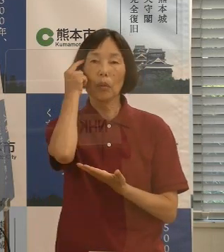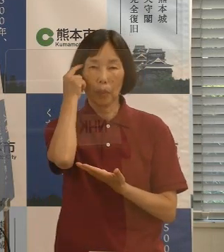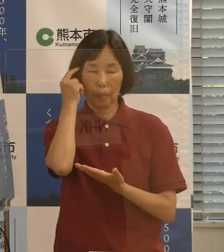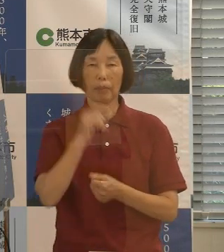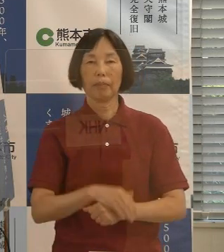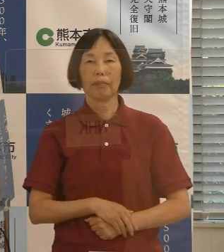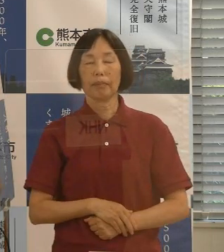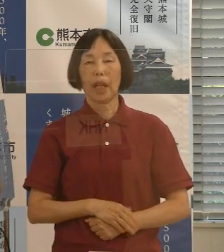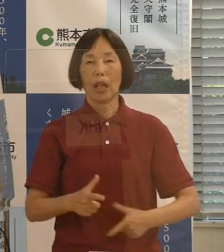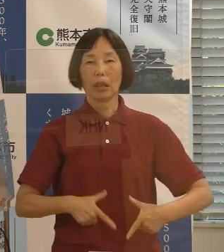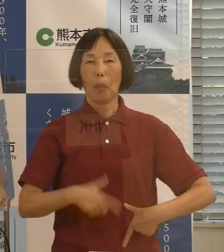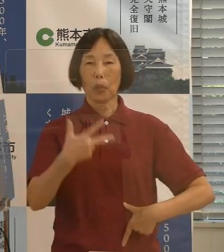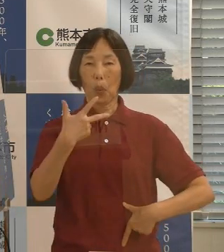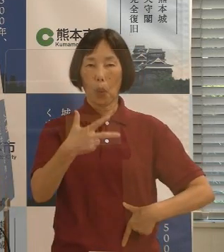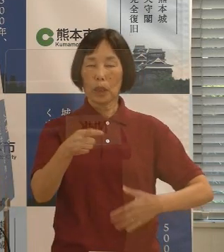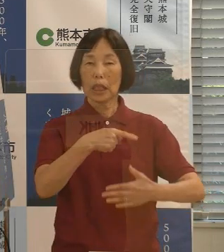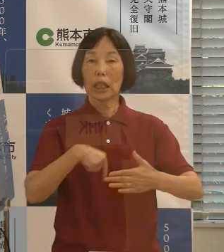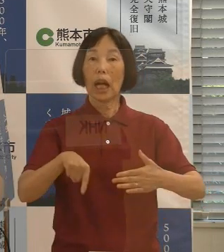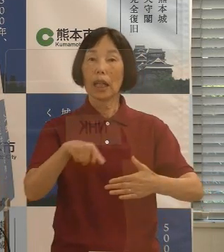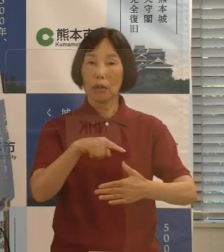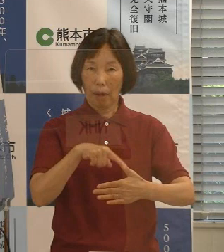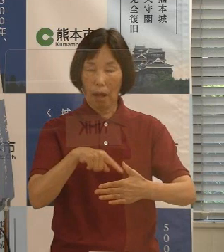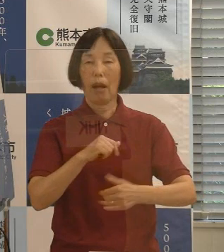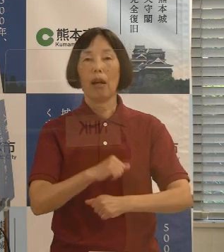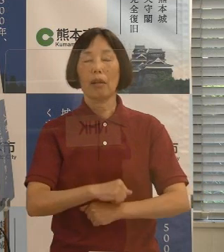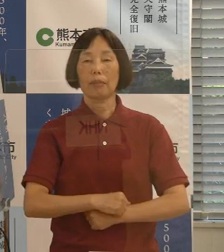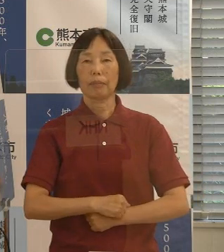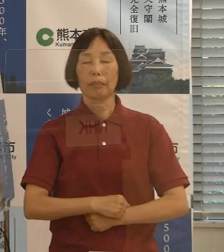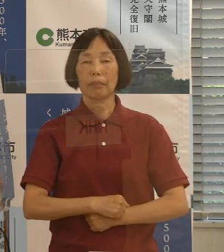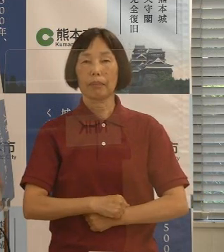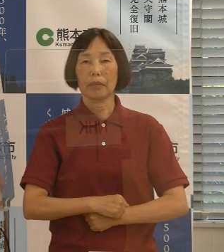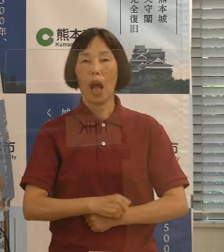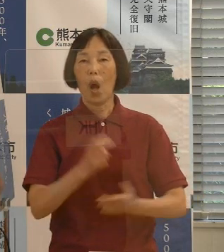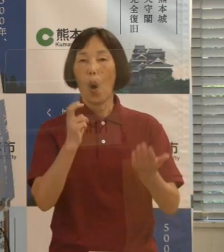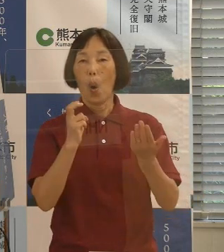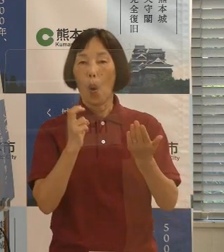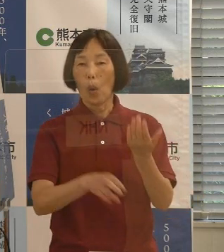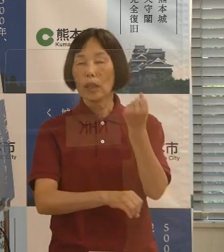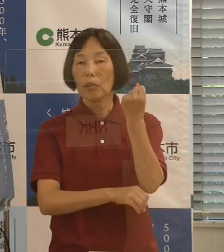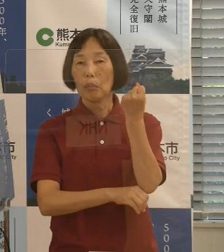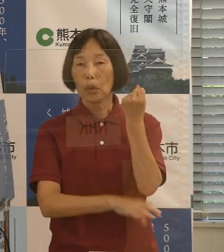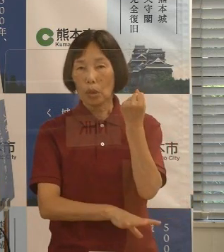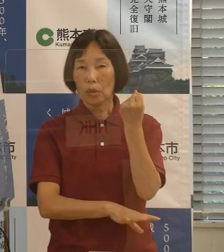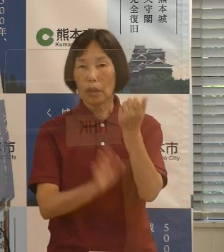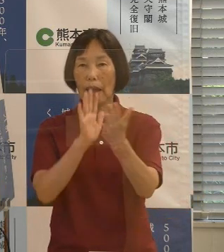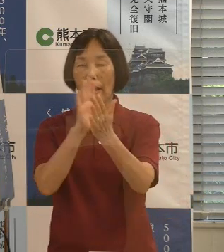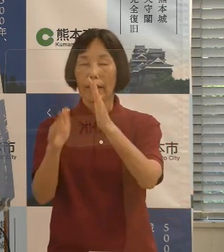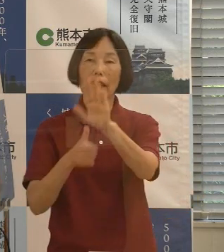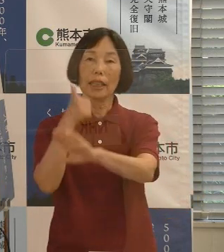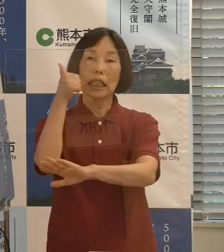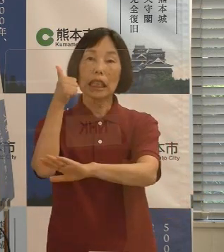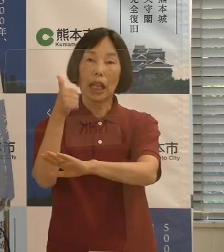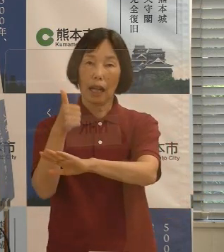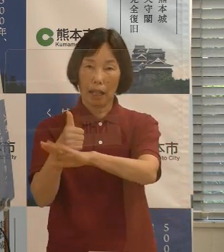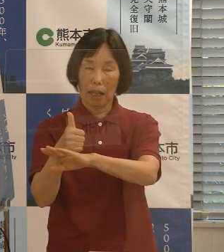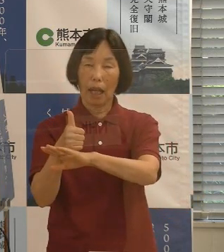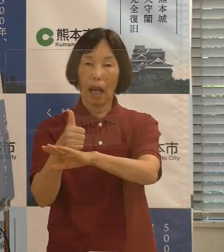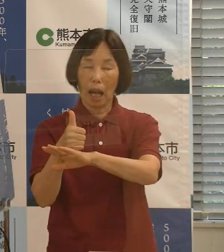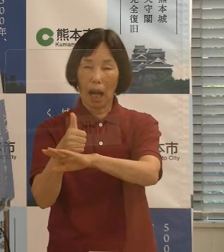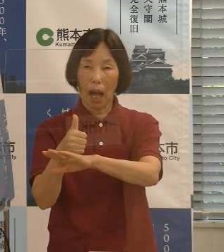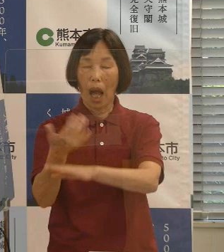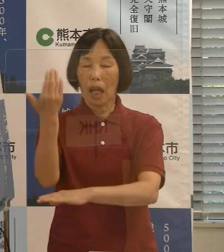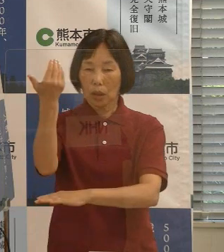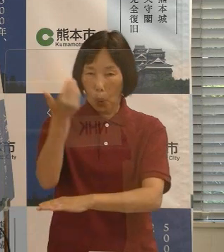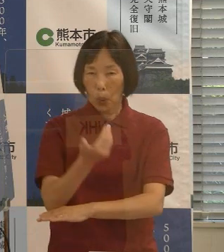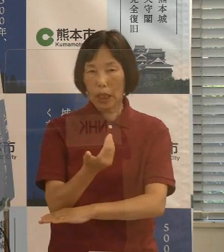今熊本市内の方にはこれは法に基づいて県知事の方からですね、そういった要請